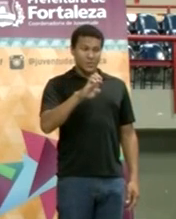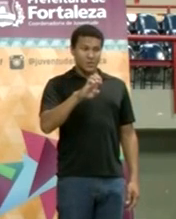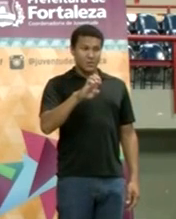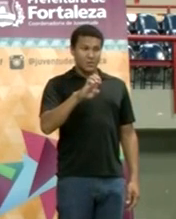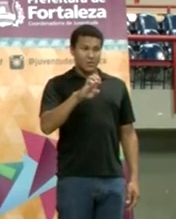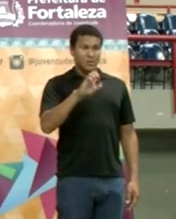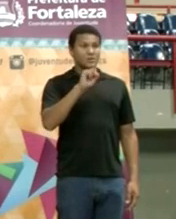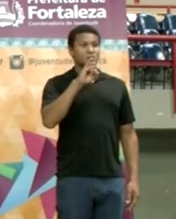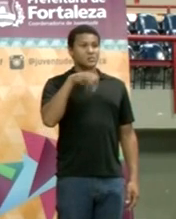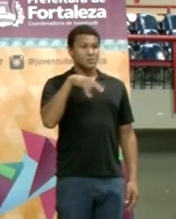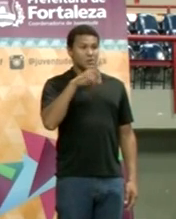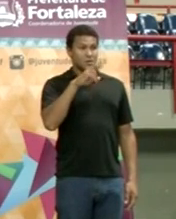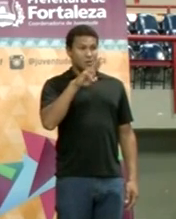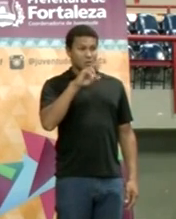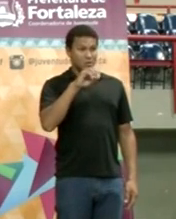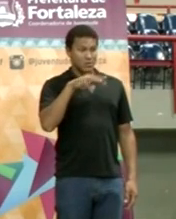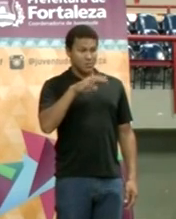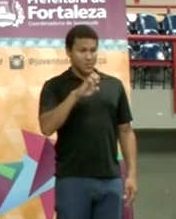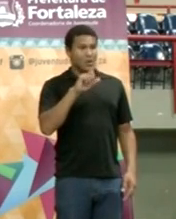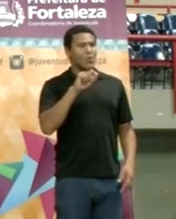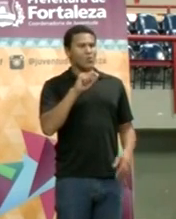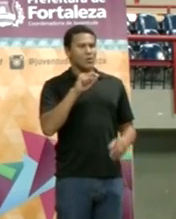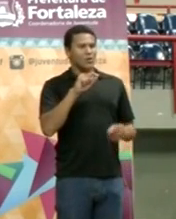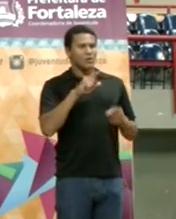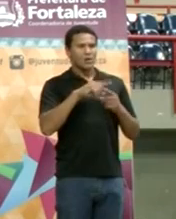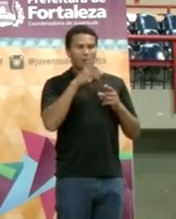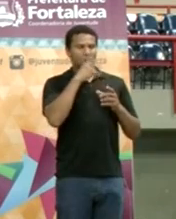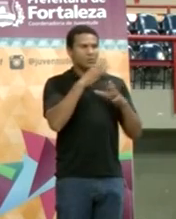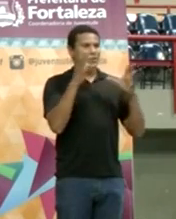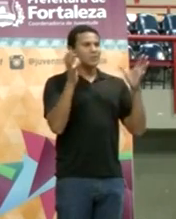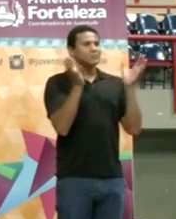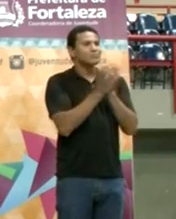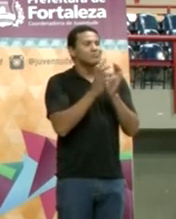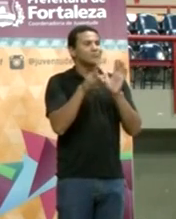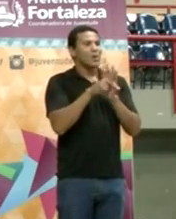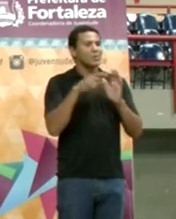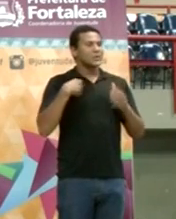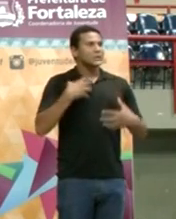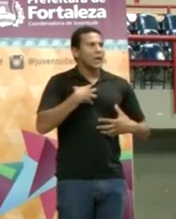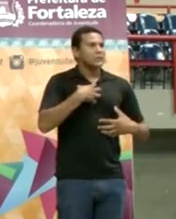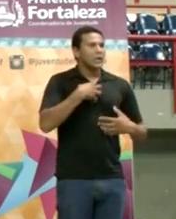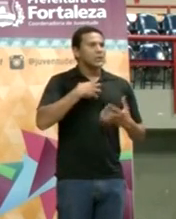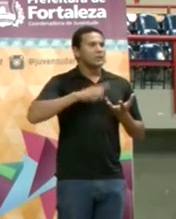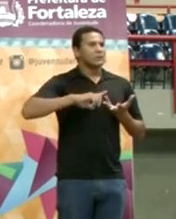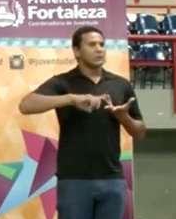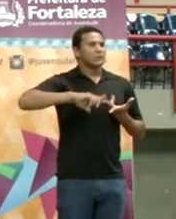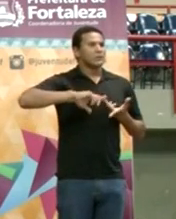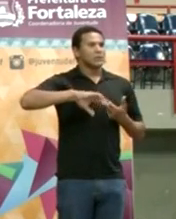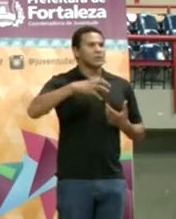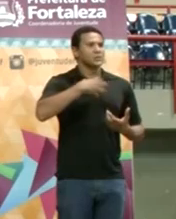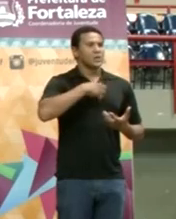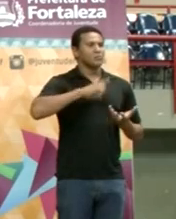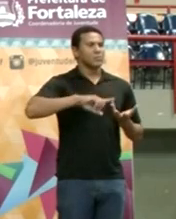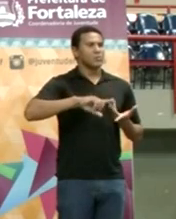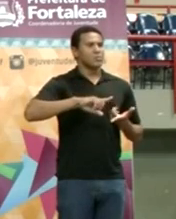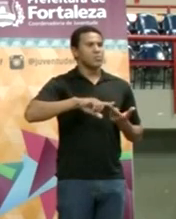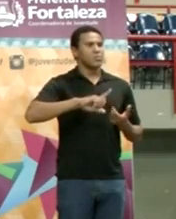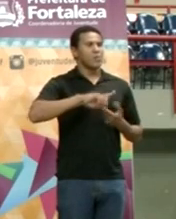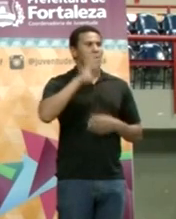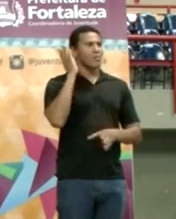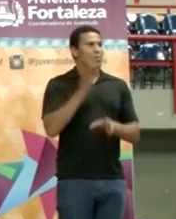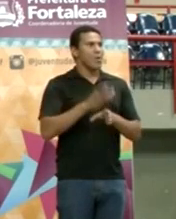seja, síndrome é um conjunto de sintomas que na verdade são provocados por você ter uma baixa na sua